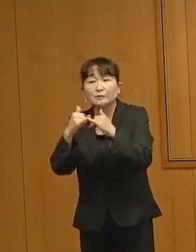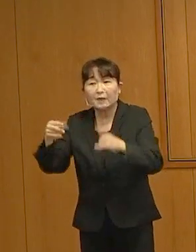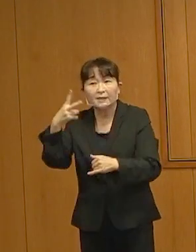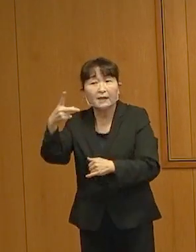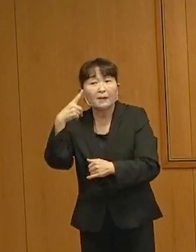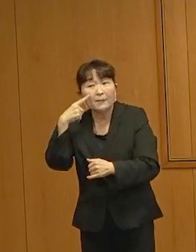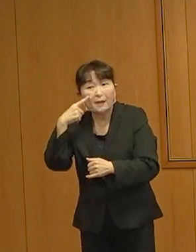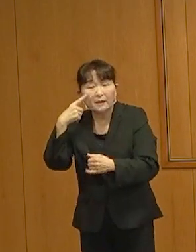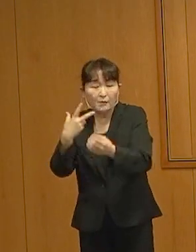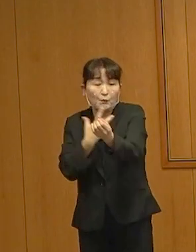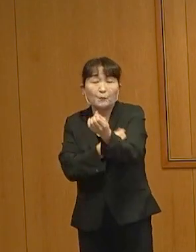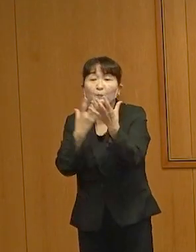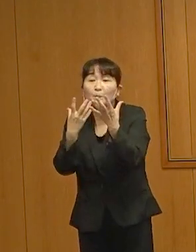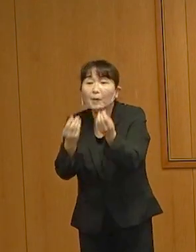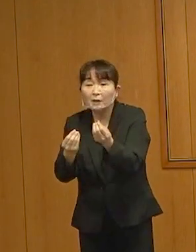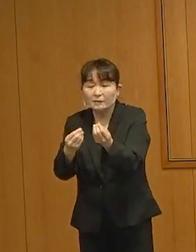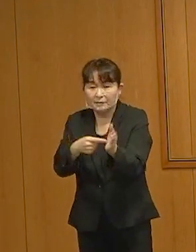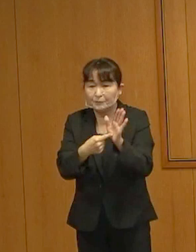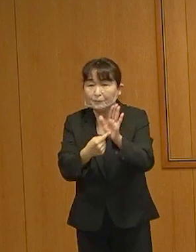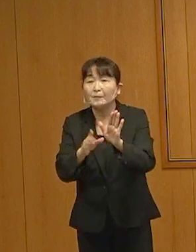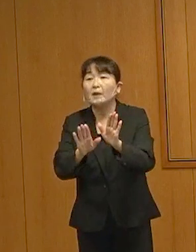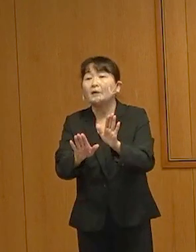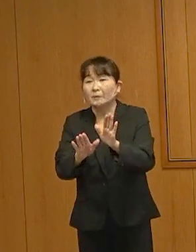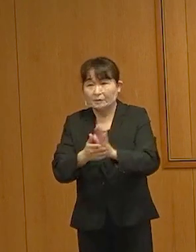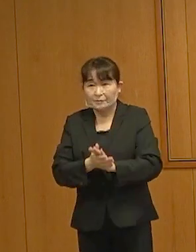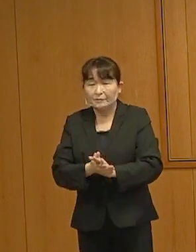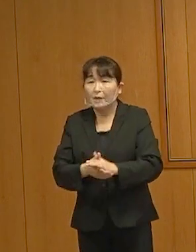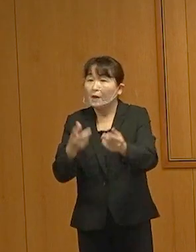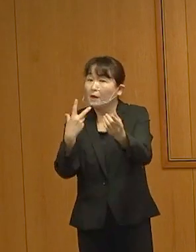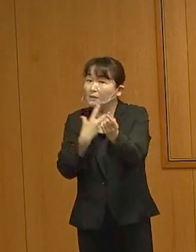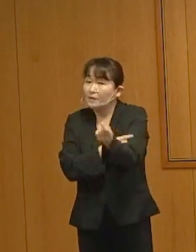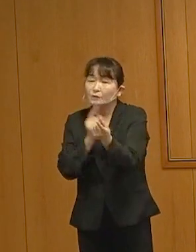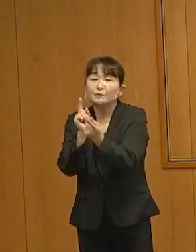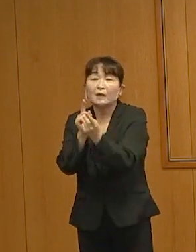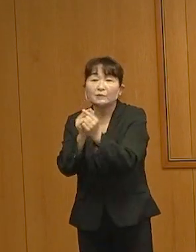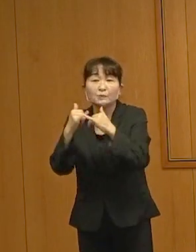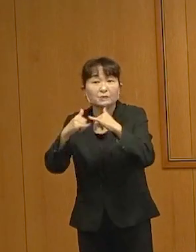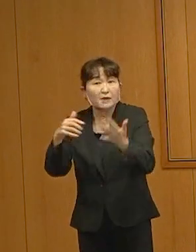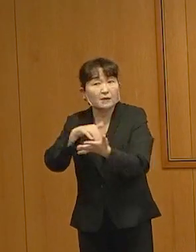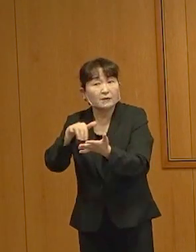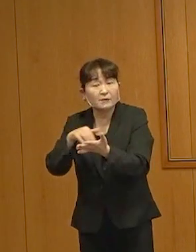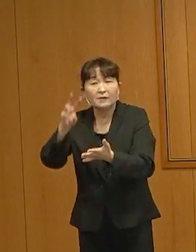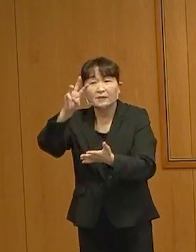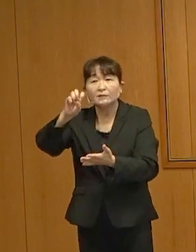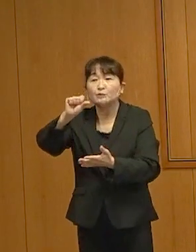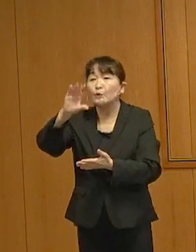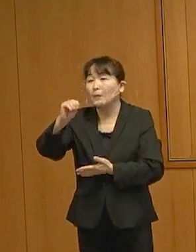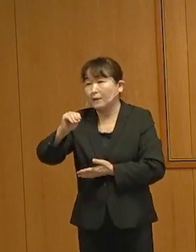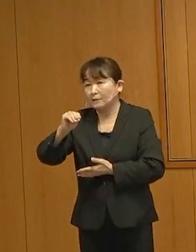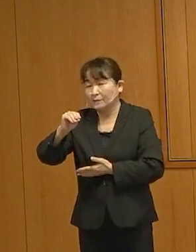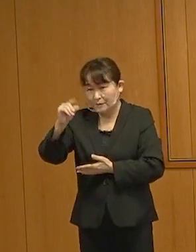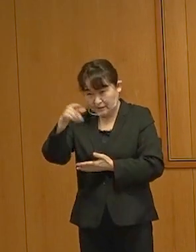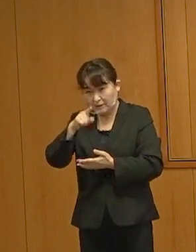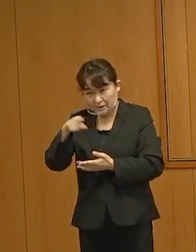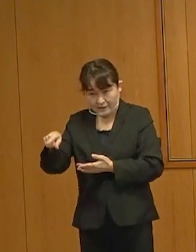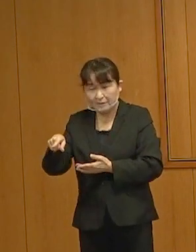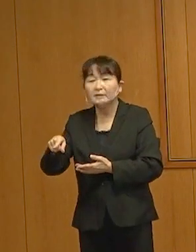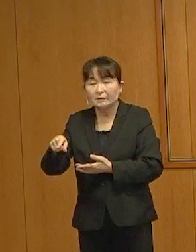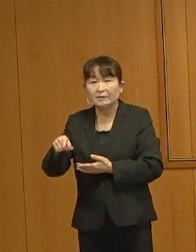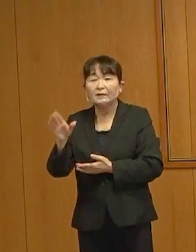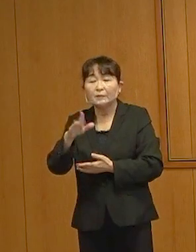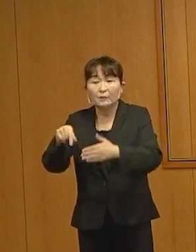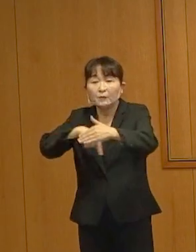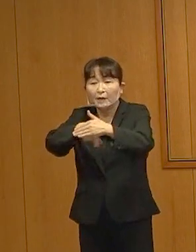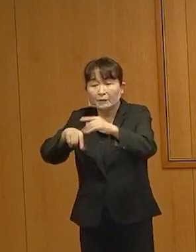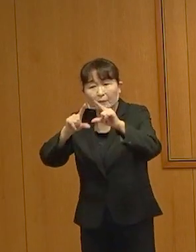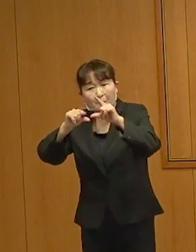2回目の接種を受けられております。接種対象者35万8千人でございますが、これに